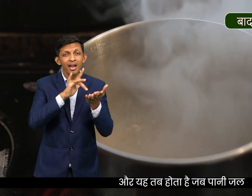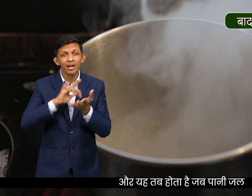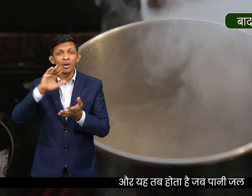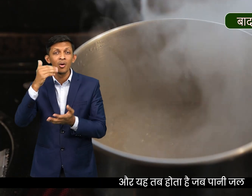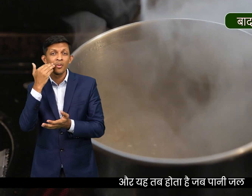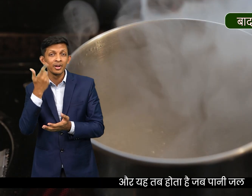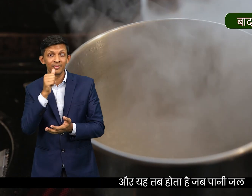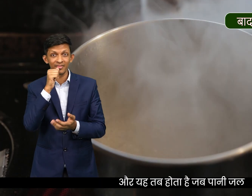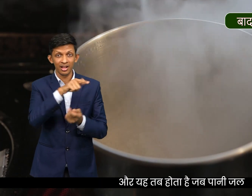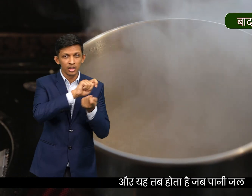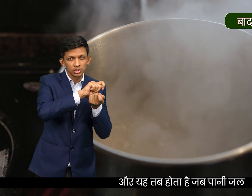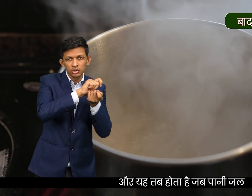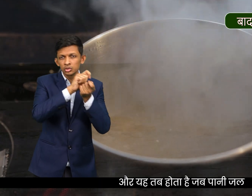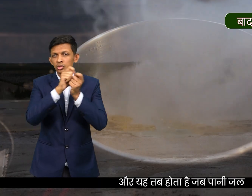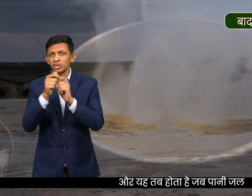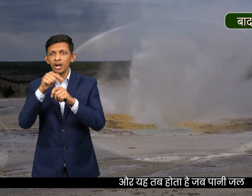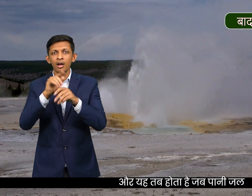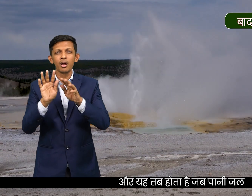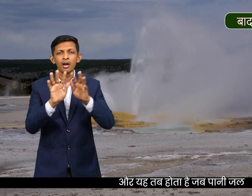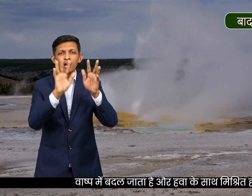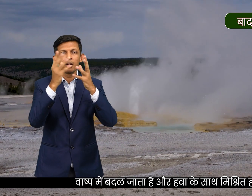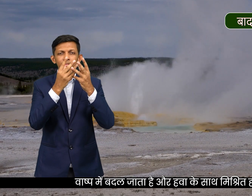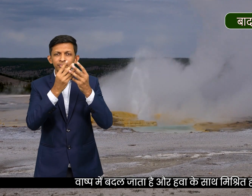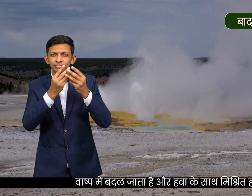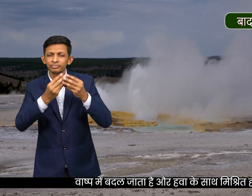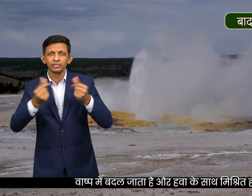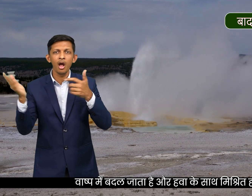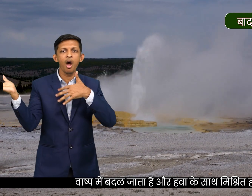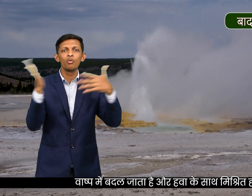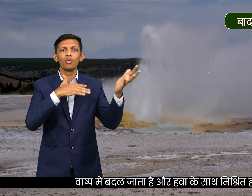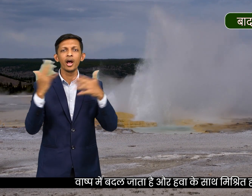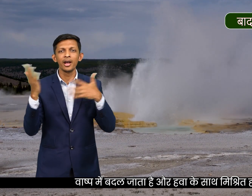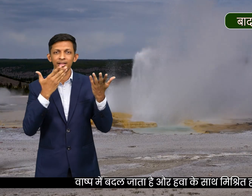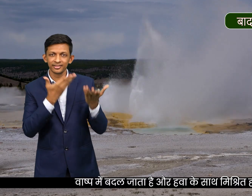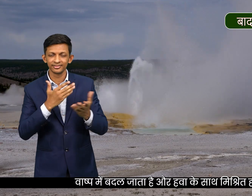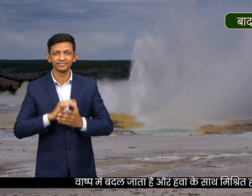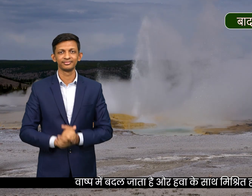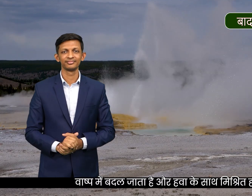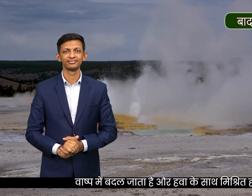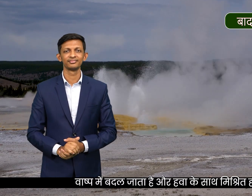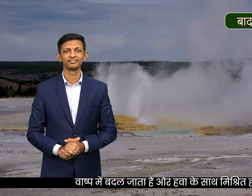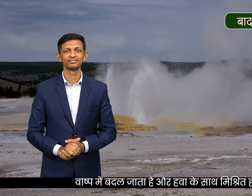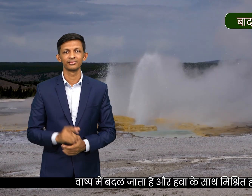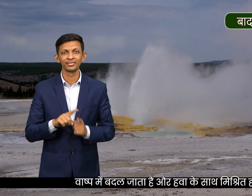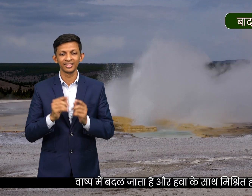यह तब होता है जब पानी जल वाष्प में बदल जाता है और हवा के